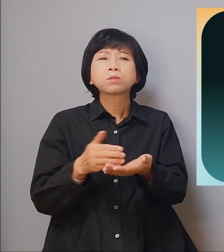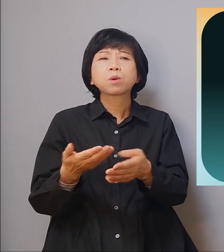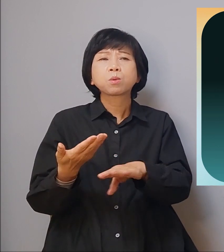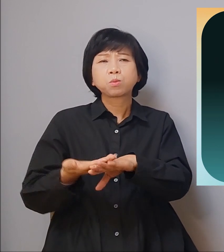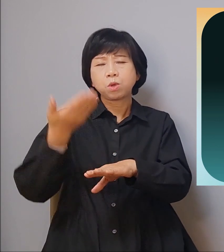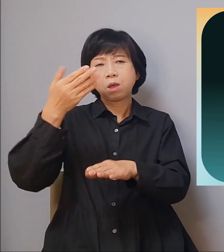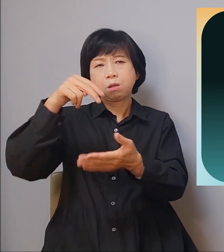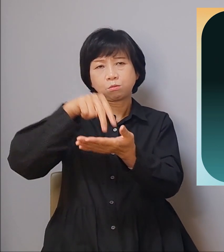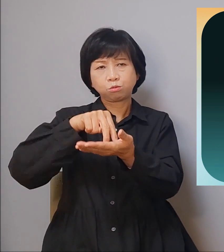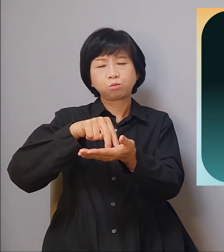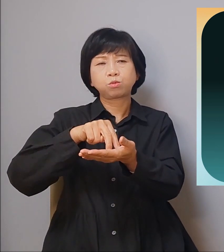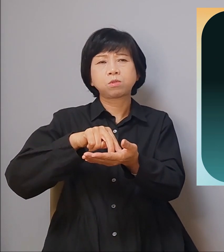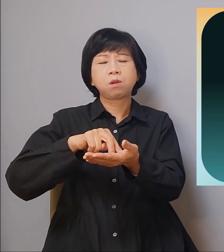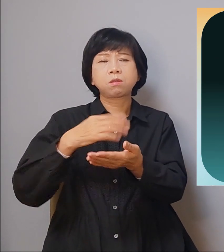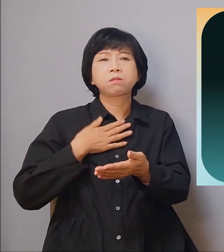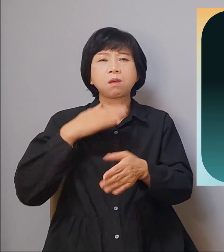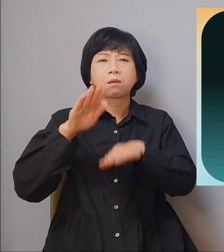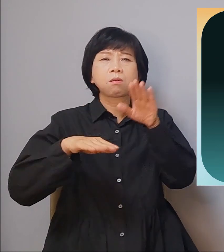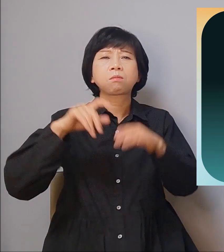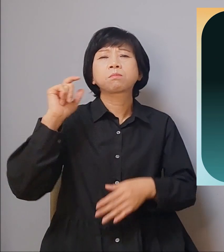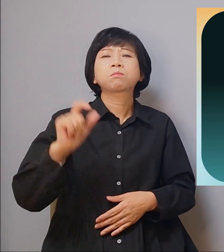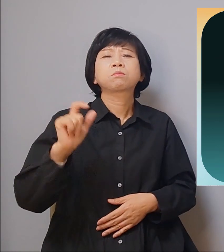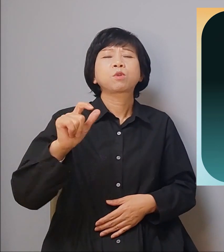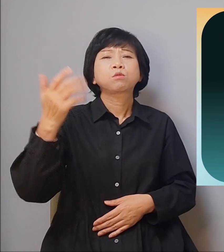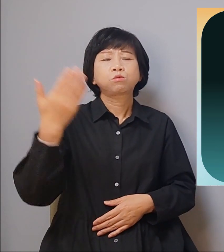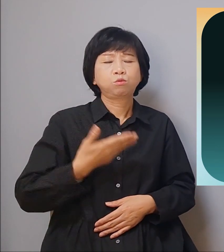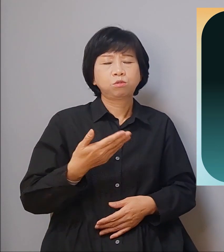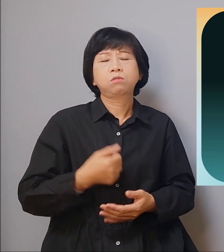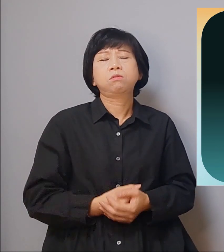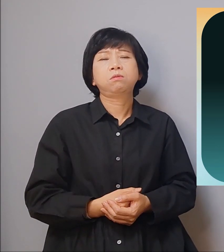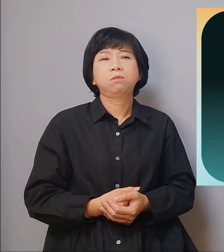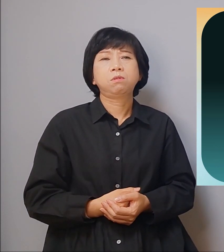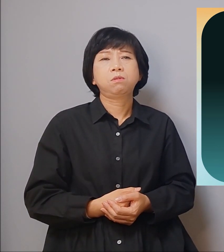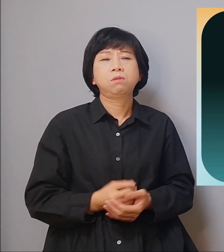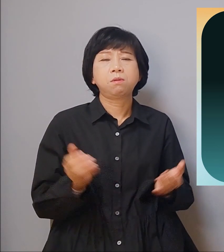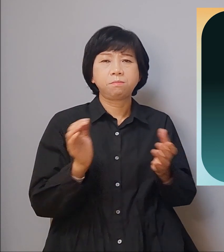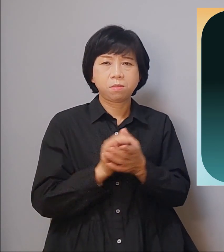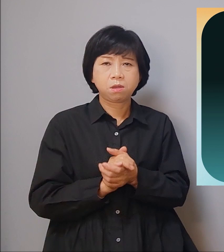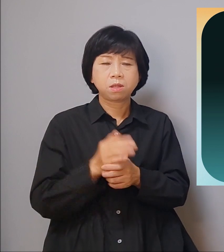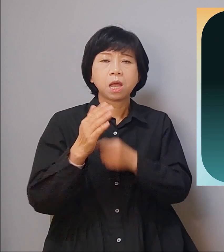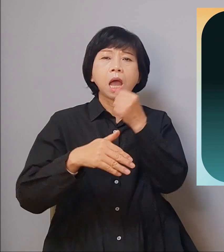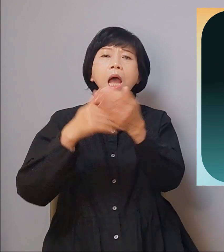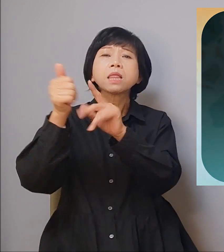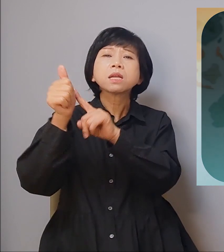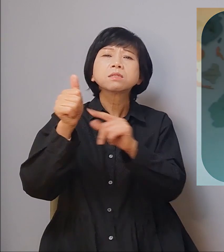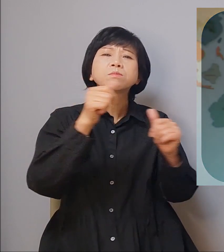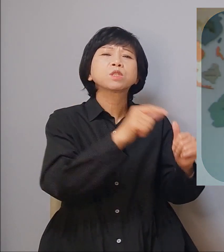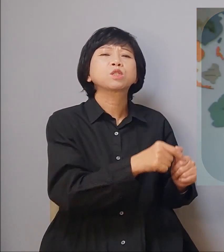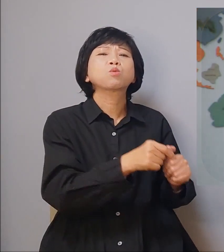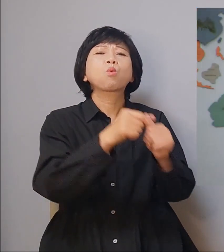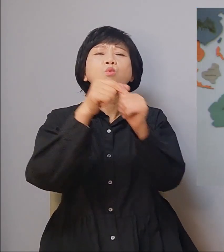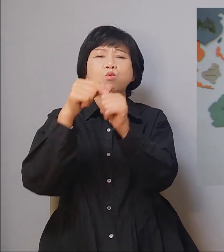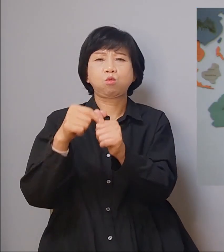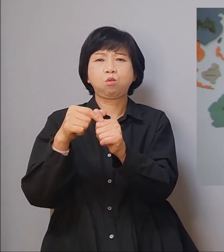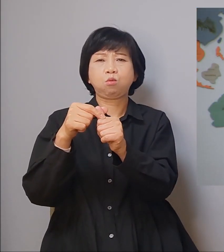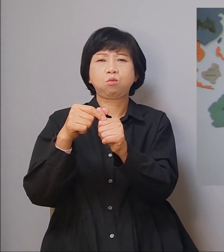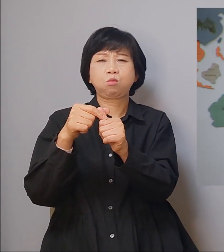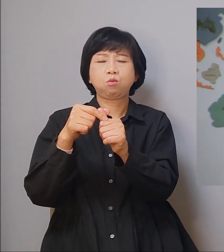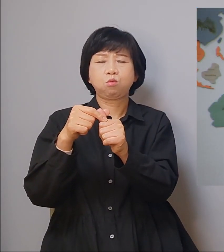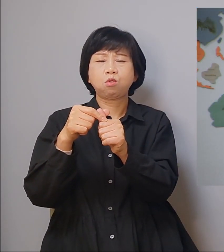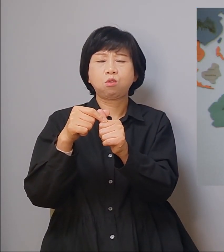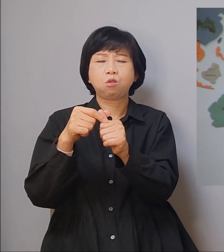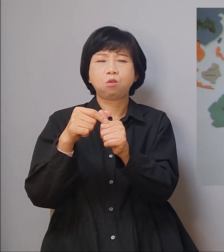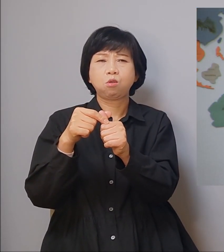하셨도다. 아멘. 당장 기가 막힐 웅덩이와 수렁에서 하나님께서 끌어올리시지 않으시는